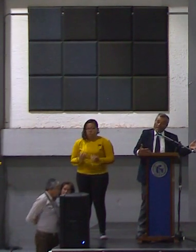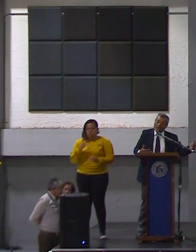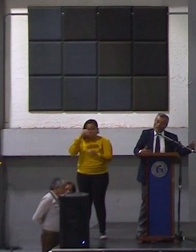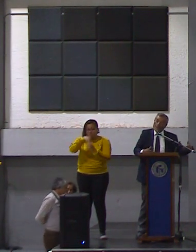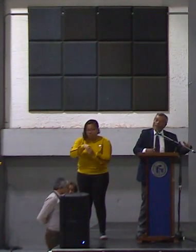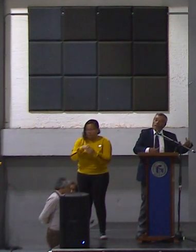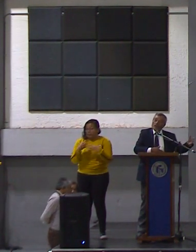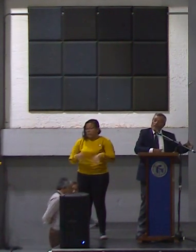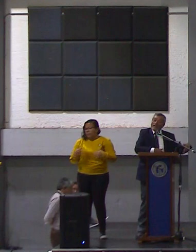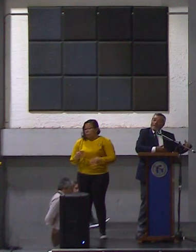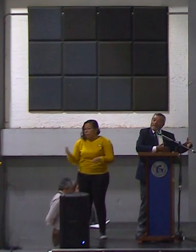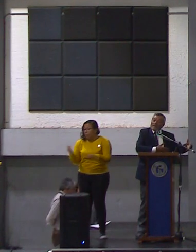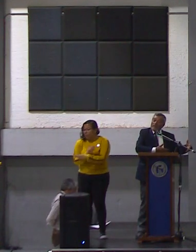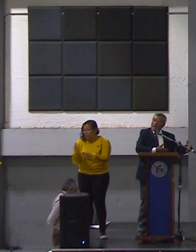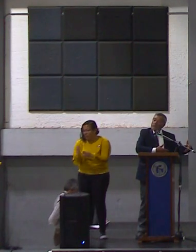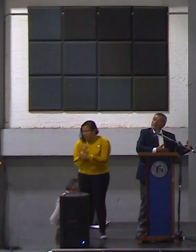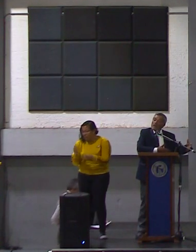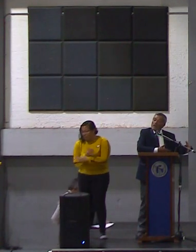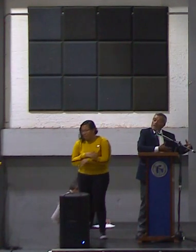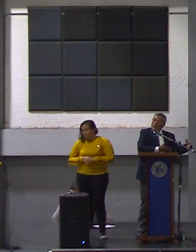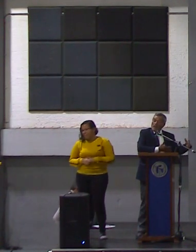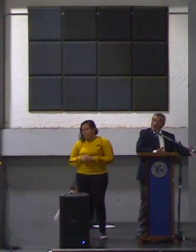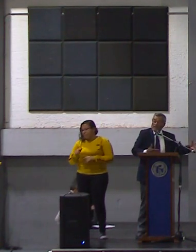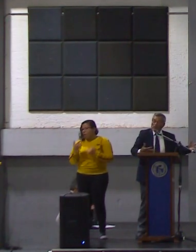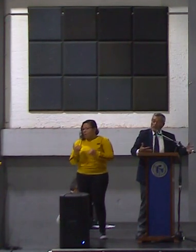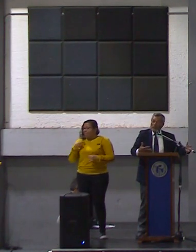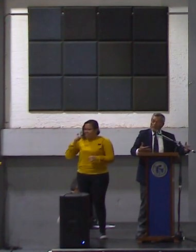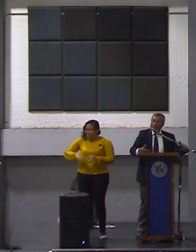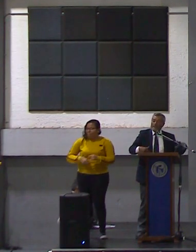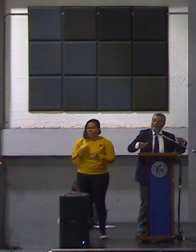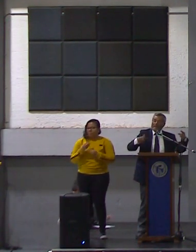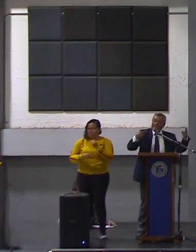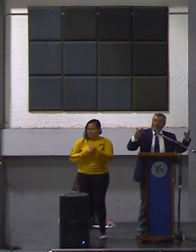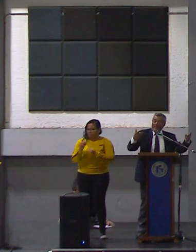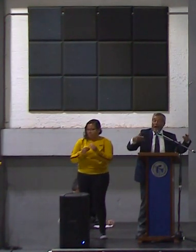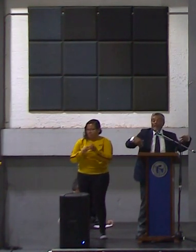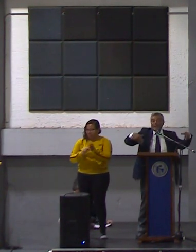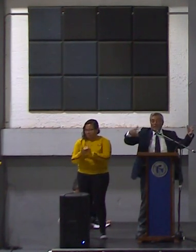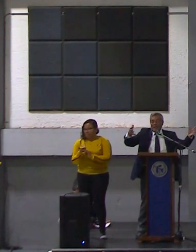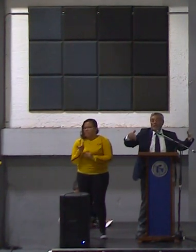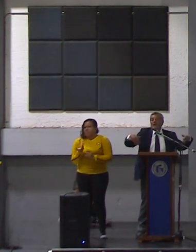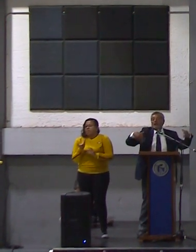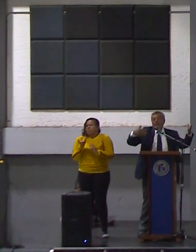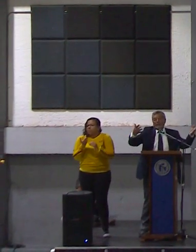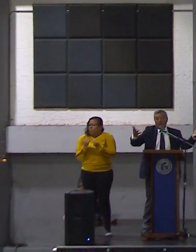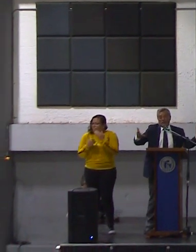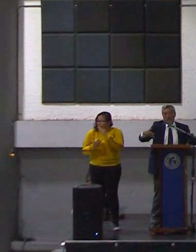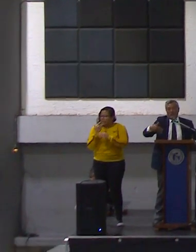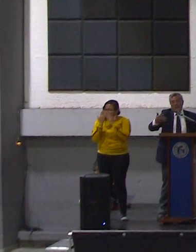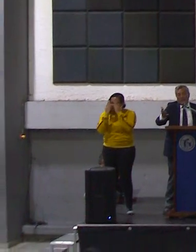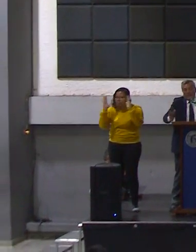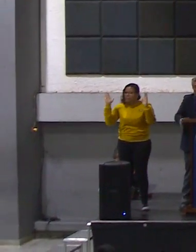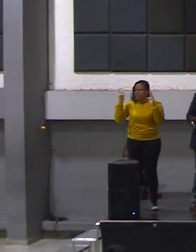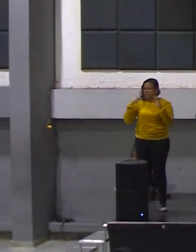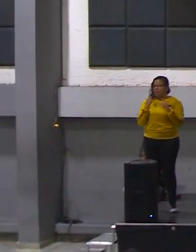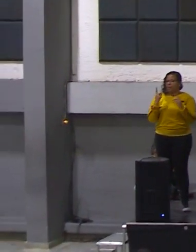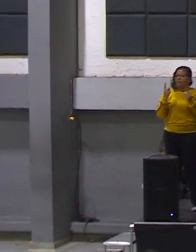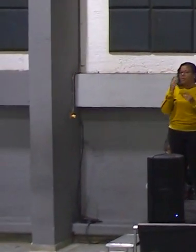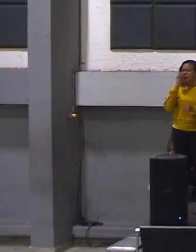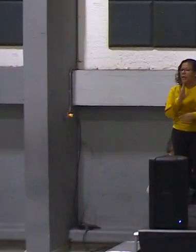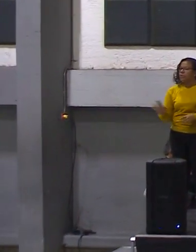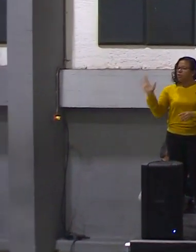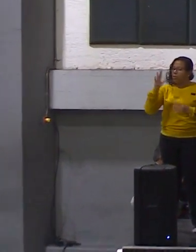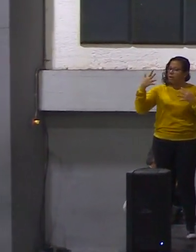un gran lío porque hay que mantener el propósito de hacer la cátedra abierta y nacional e integral